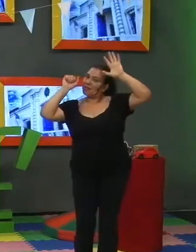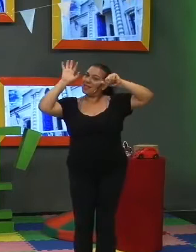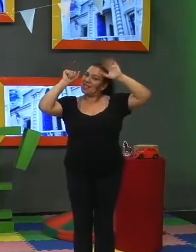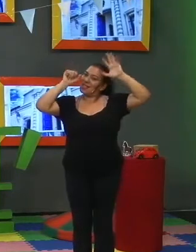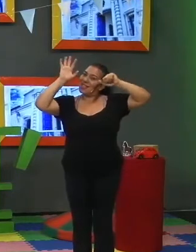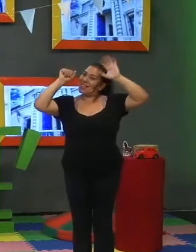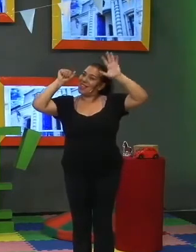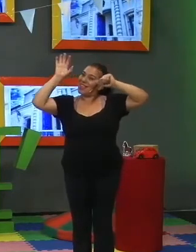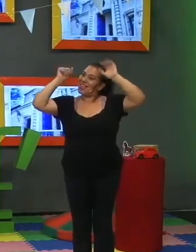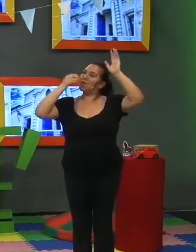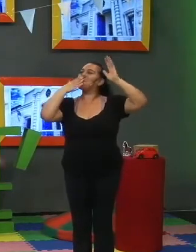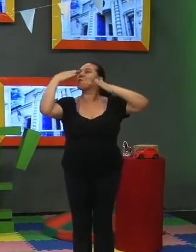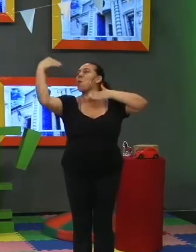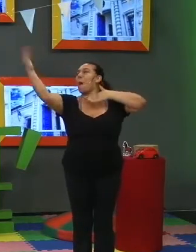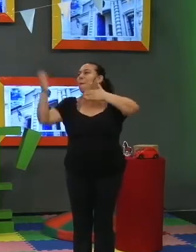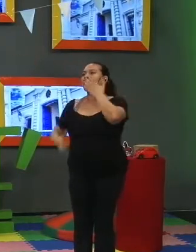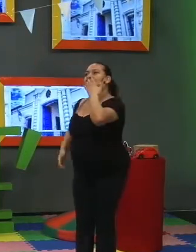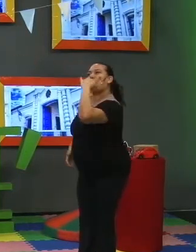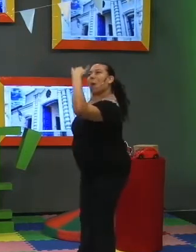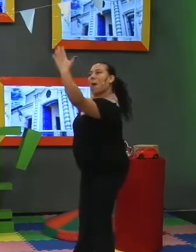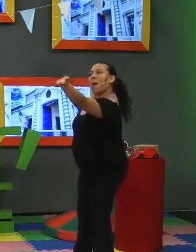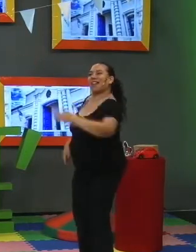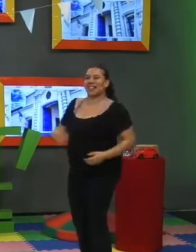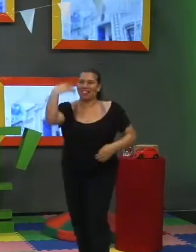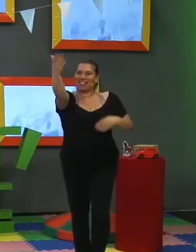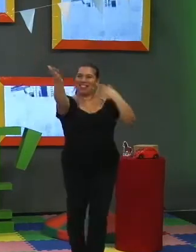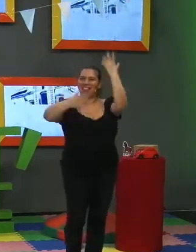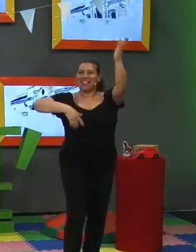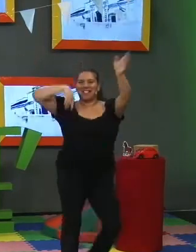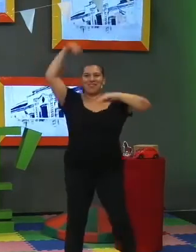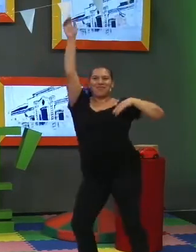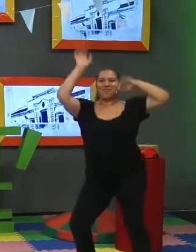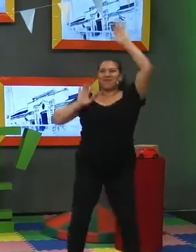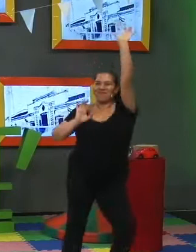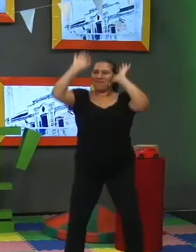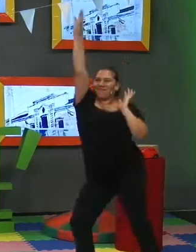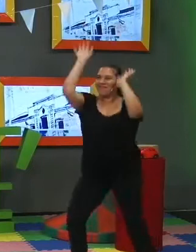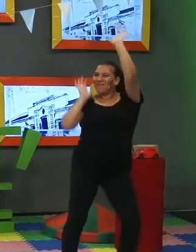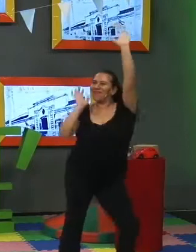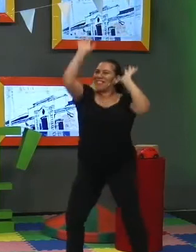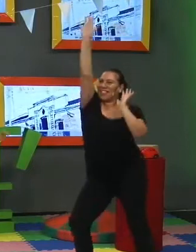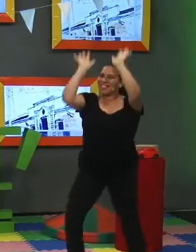Vamos bailando y nos vemos la próxima. Emprendete a L. Chau, chau. Chau, chau.